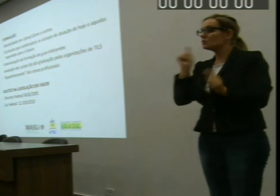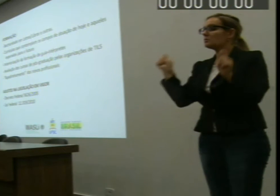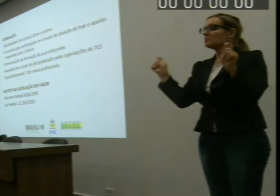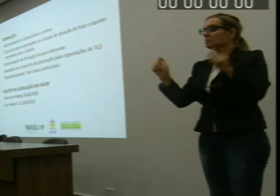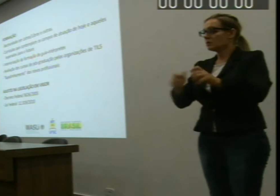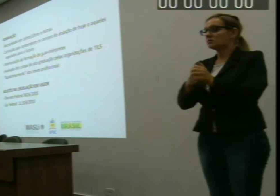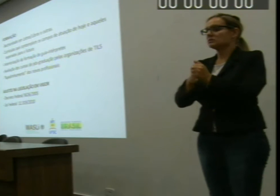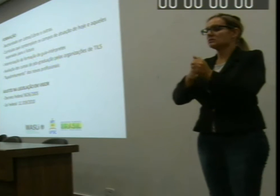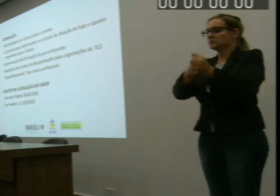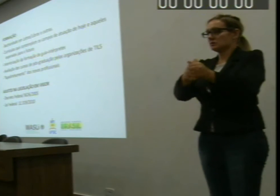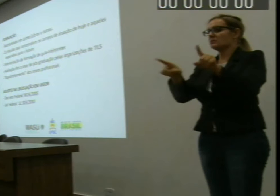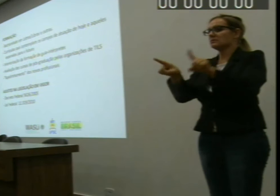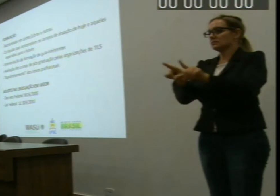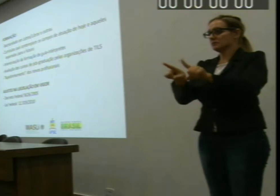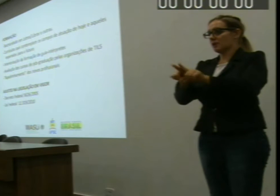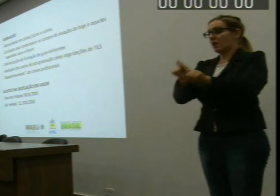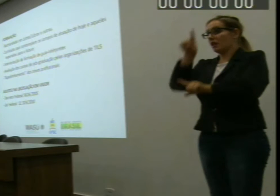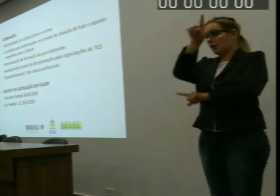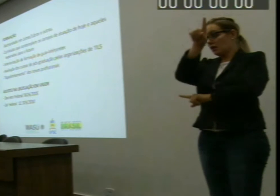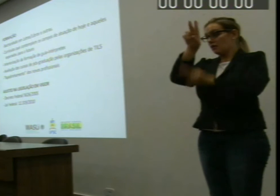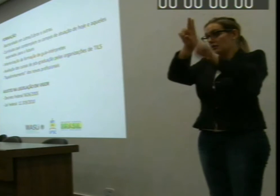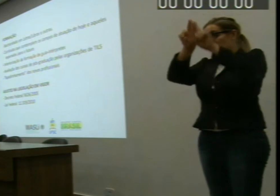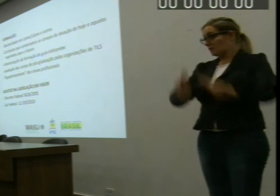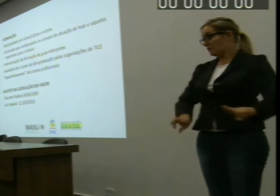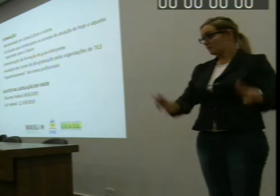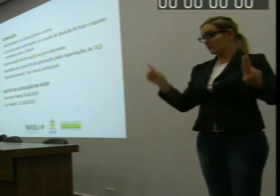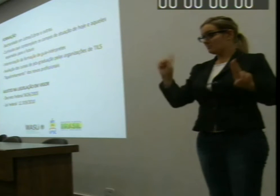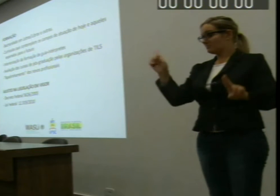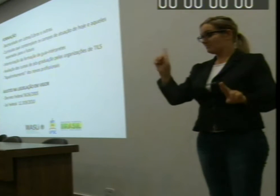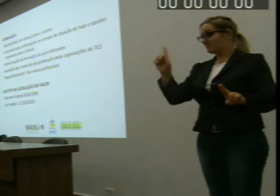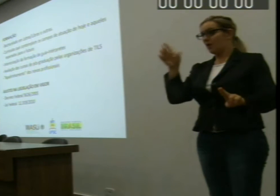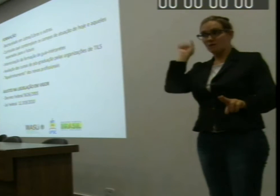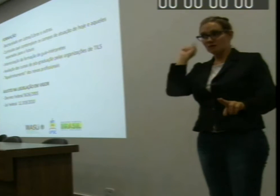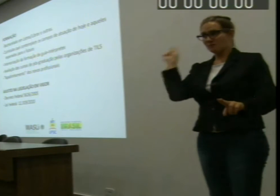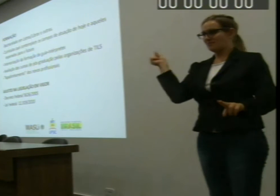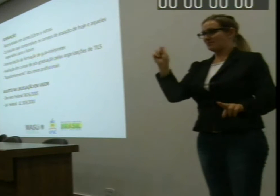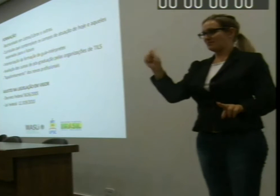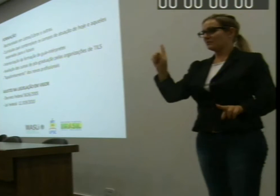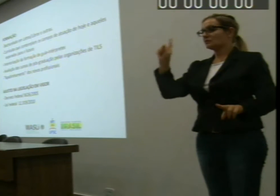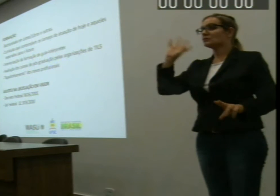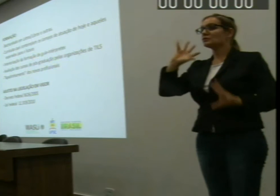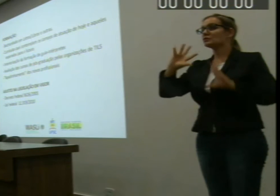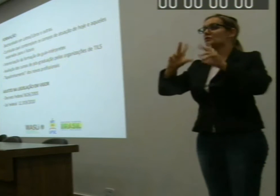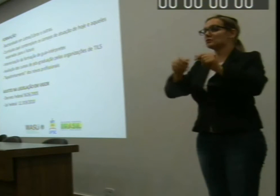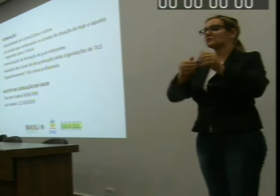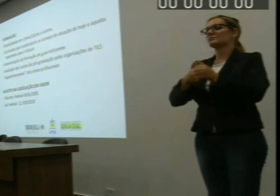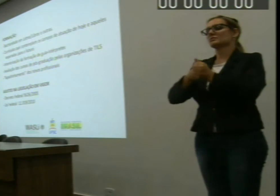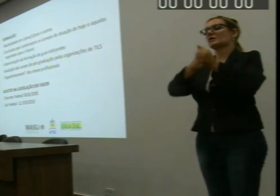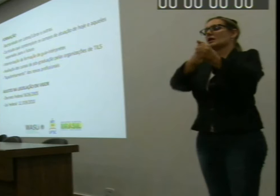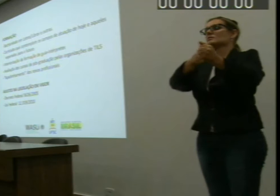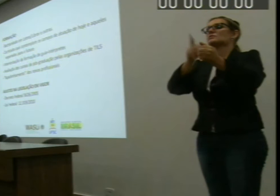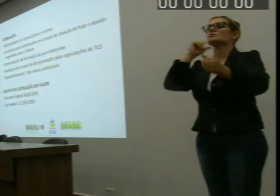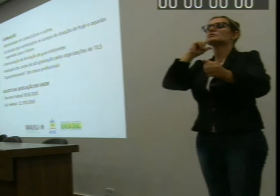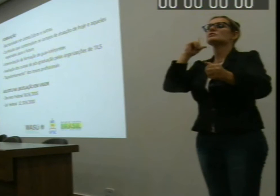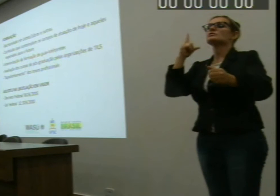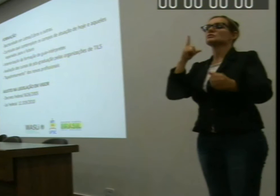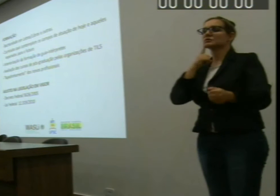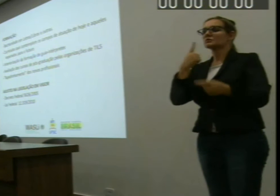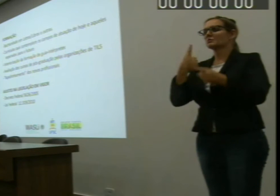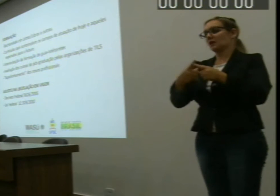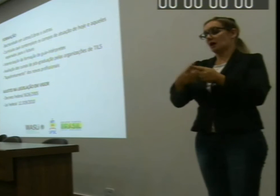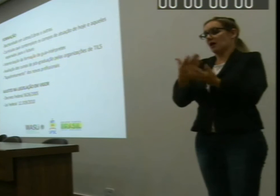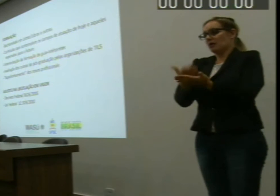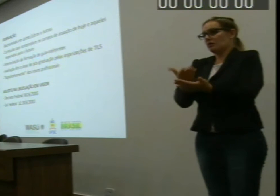guias intérpretes lá da UFS que não são ouvintes são surdos eles são guias intérpretes surdos Porque como as aulas são em